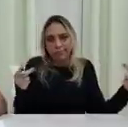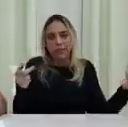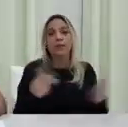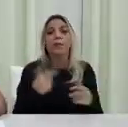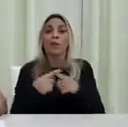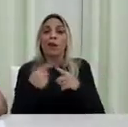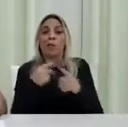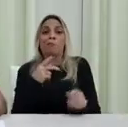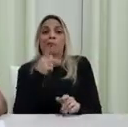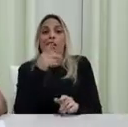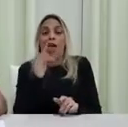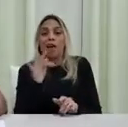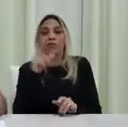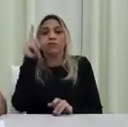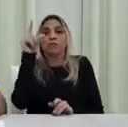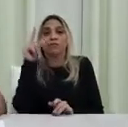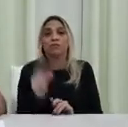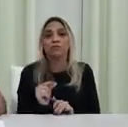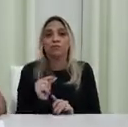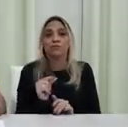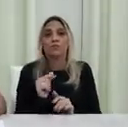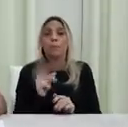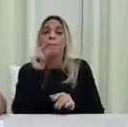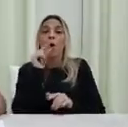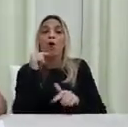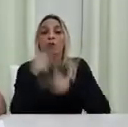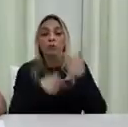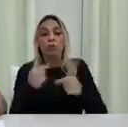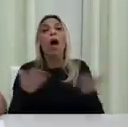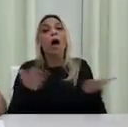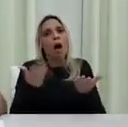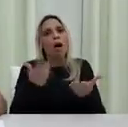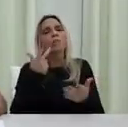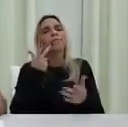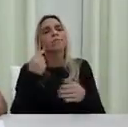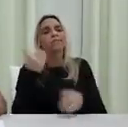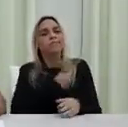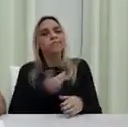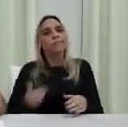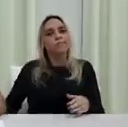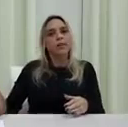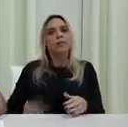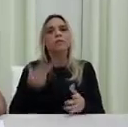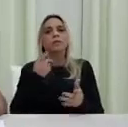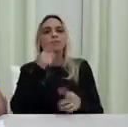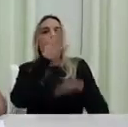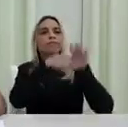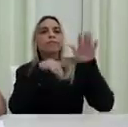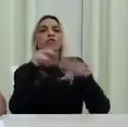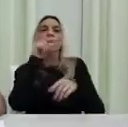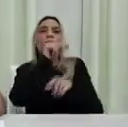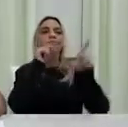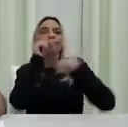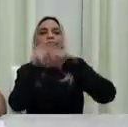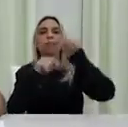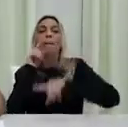bastante reduzido. Um esforço do governo, demos sinal verde, para que esses 1.000 concursados,